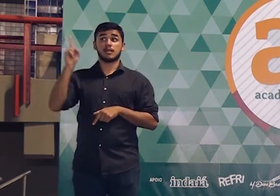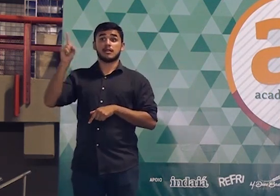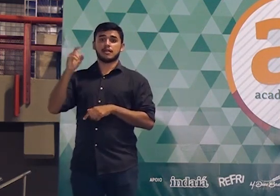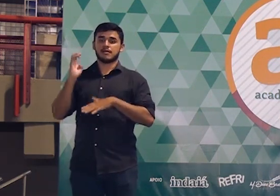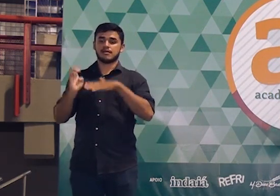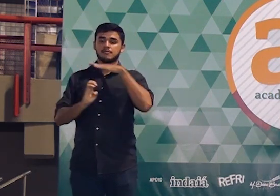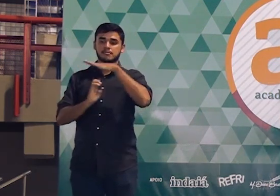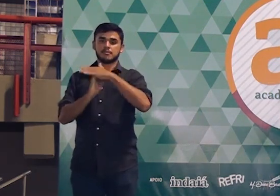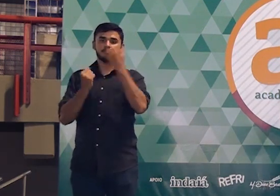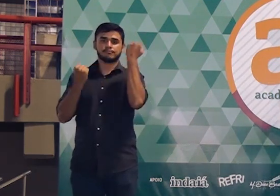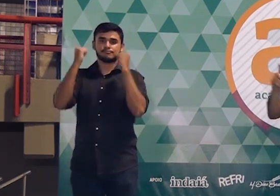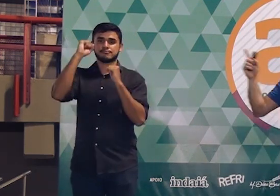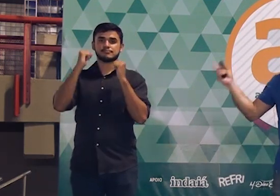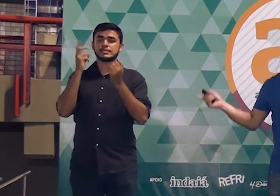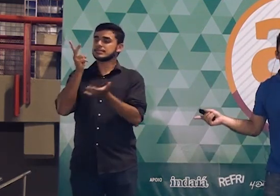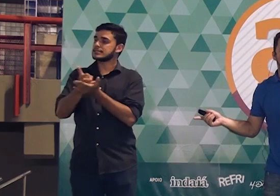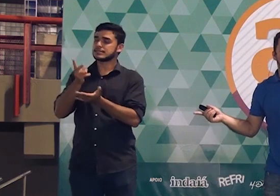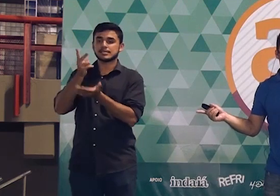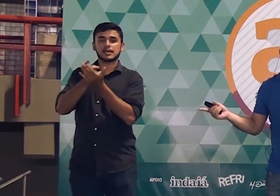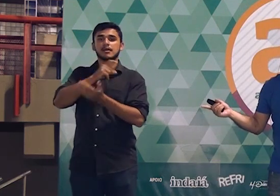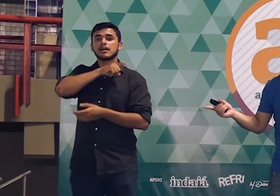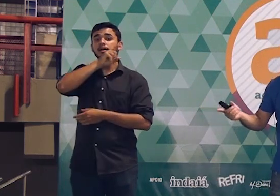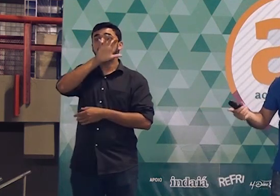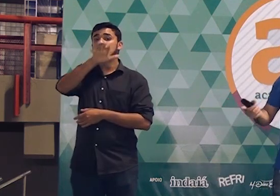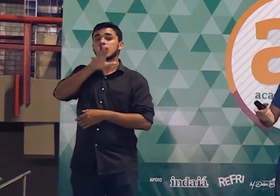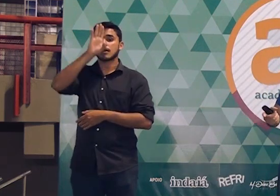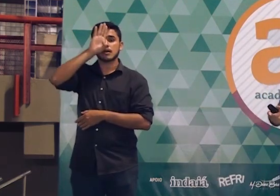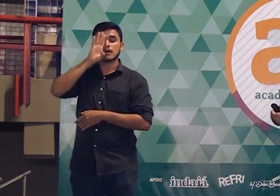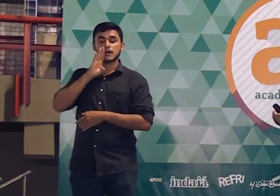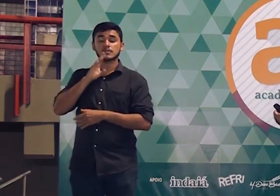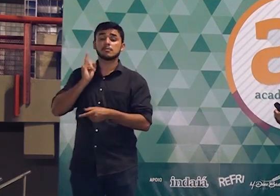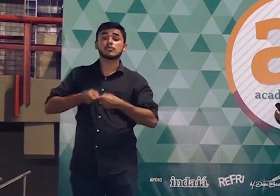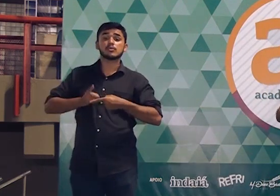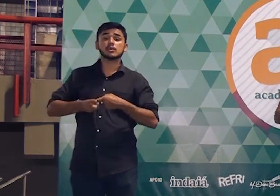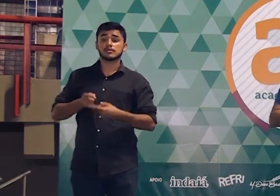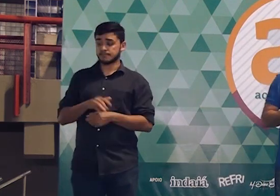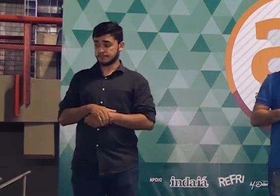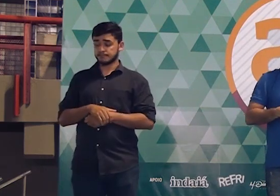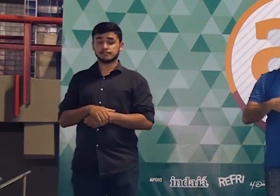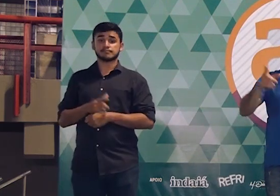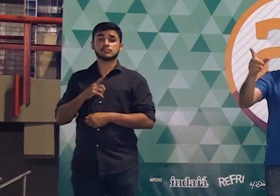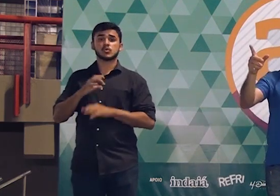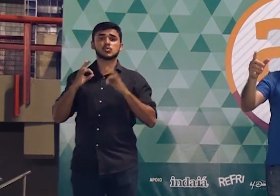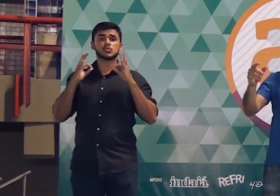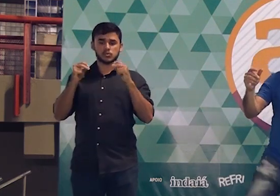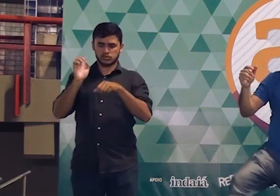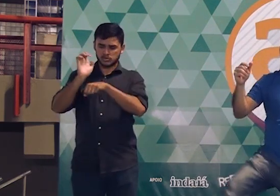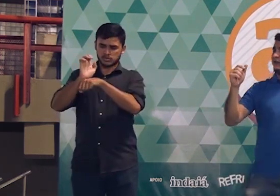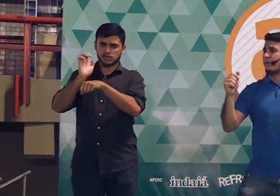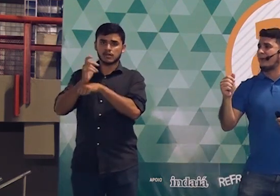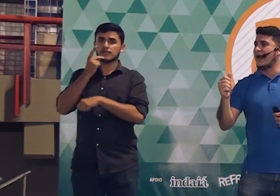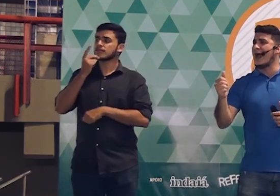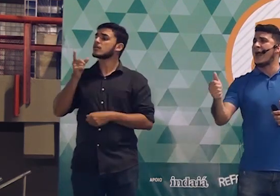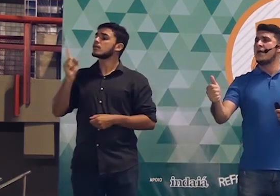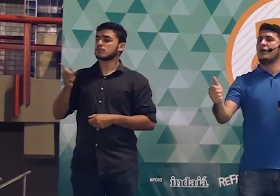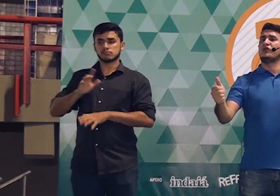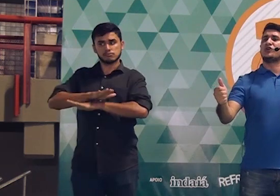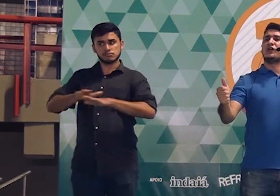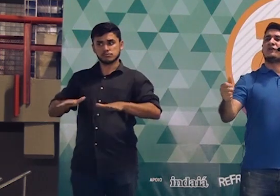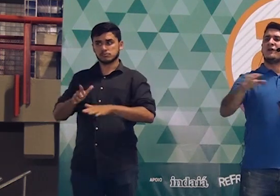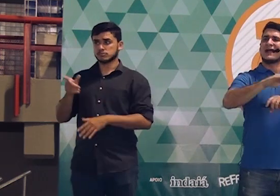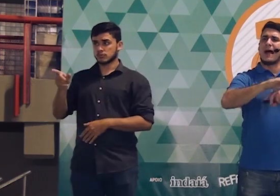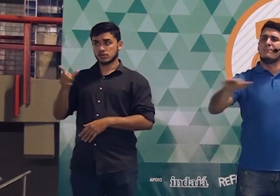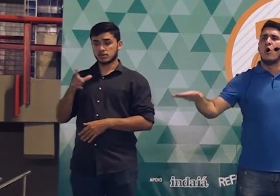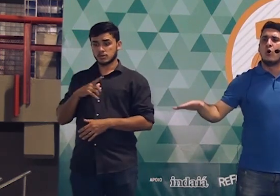consegue renovar a sua isenção de impostos. Por quê? Por que que o Estado, uma hora, ele não chega e bate o pé